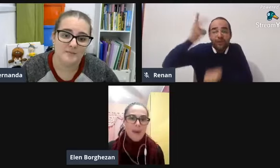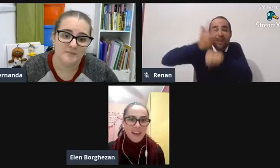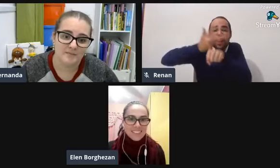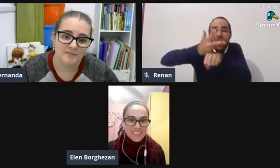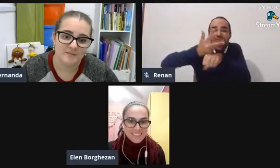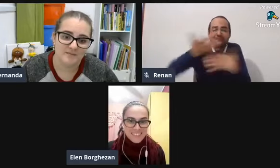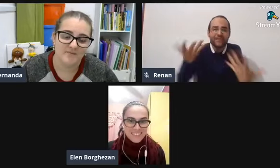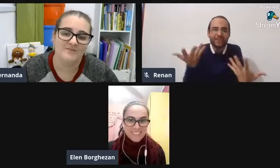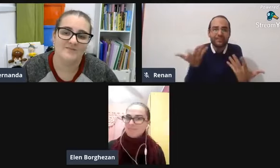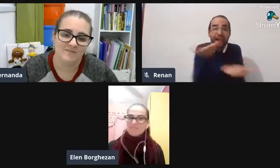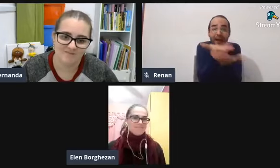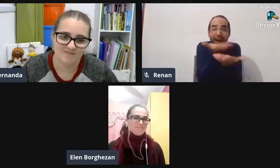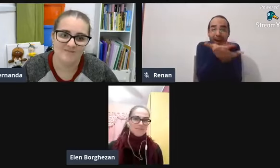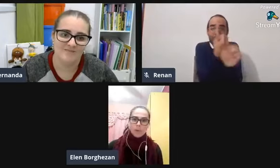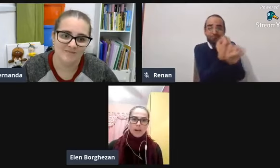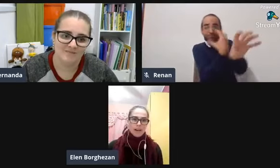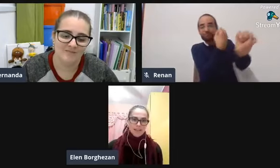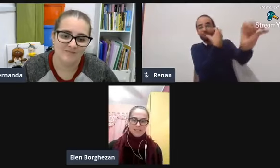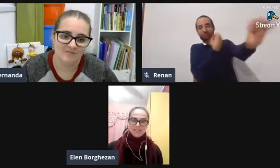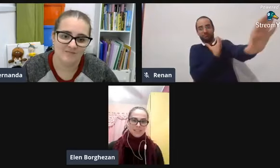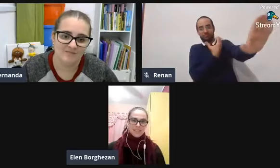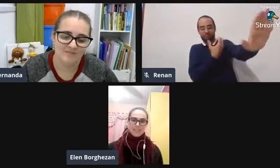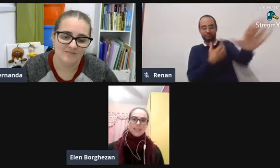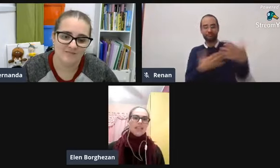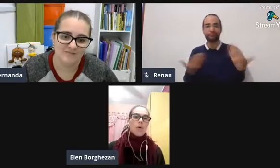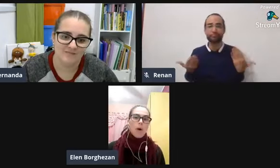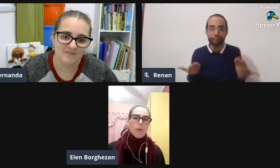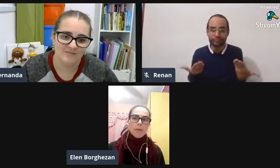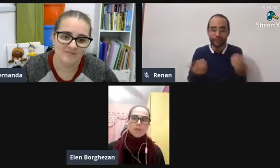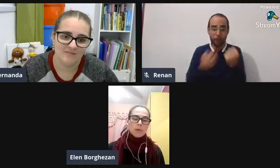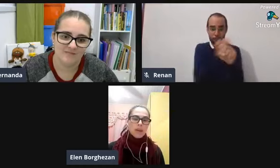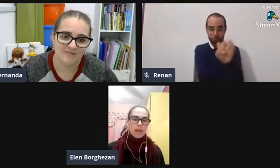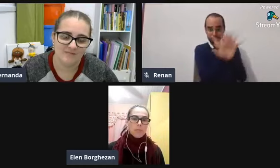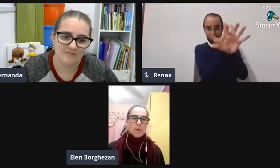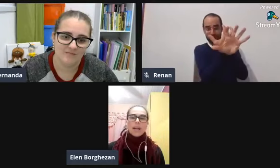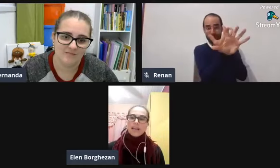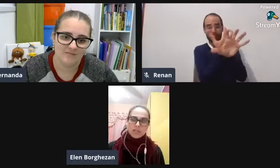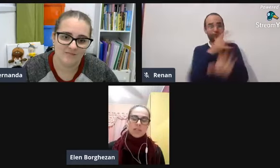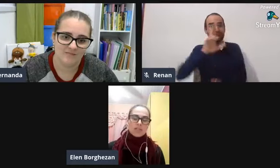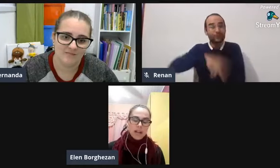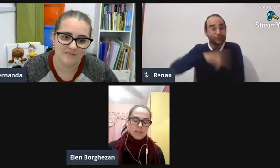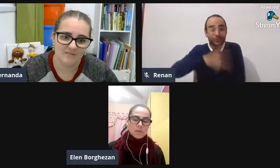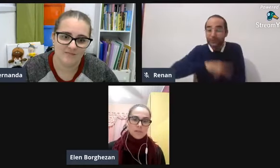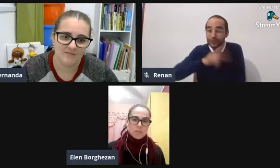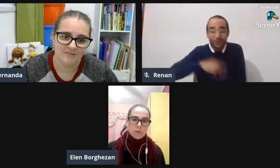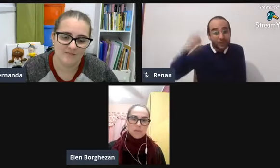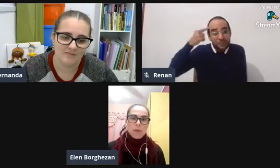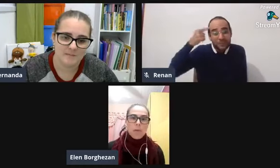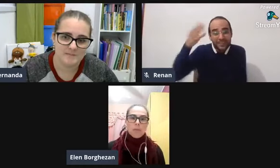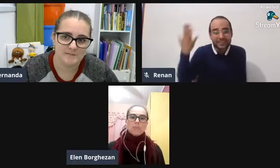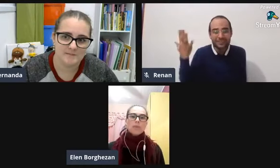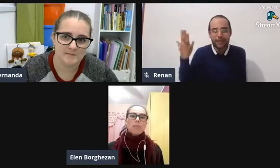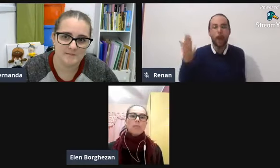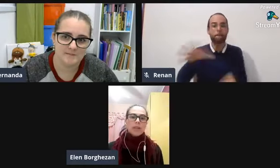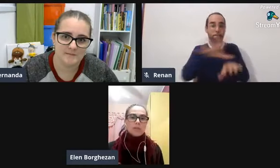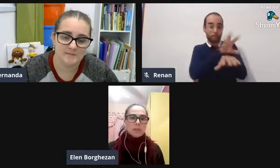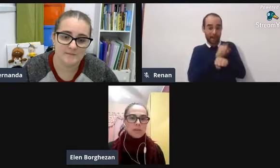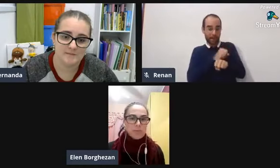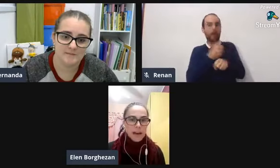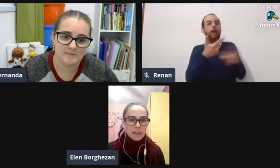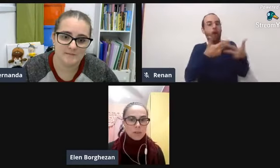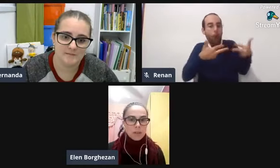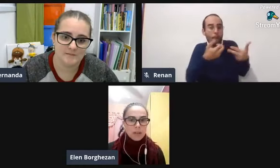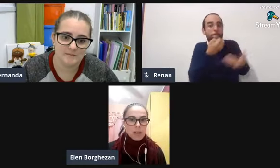aulas remotas? Nunca! E como ao mesmo tempo, claro que a gente tem que tirar as coisas boas, mas como ao mesmo tempo tem